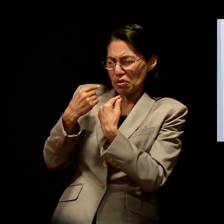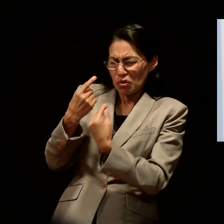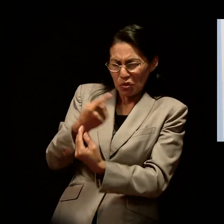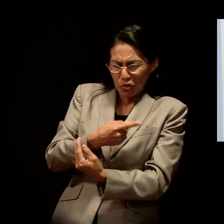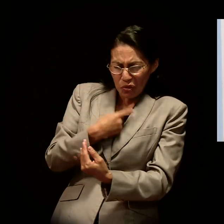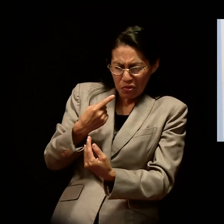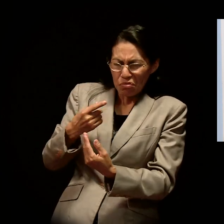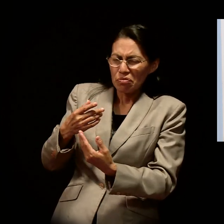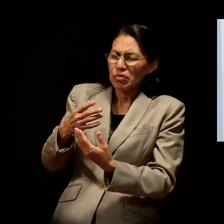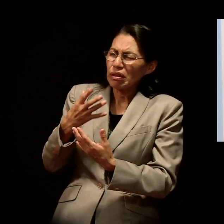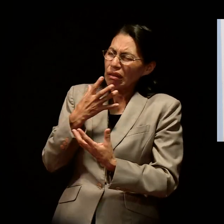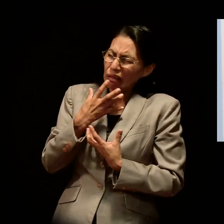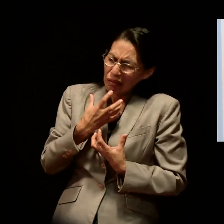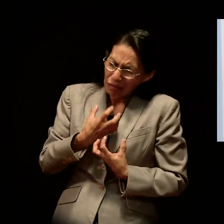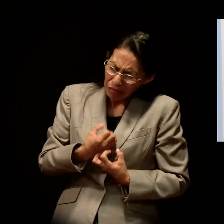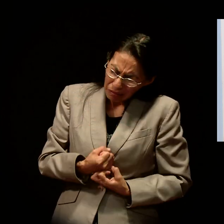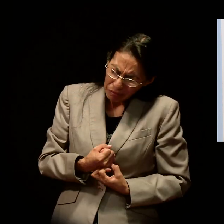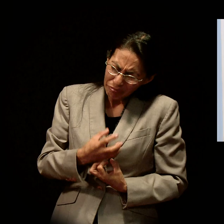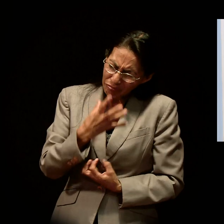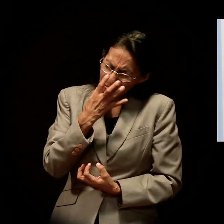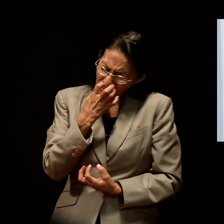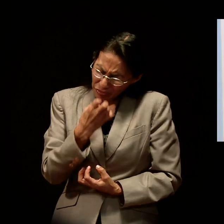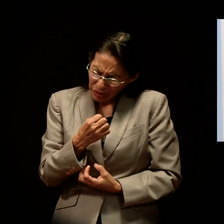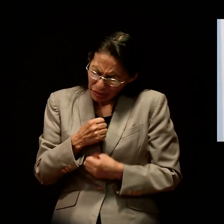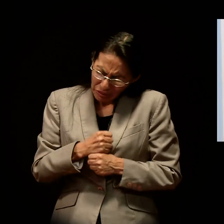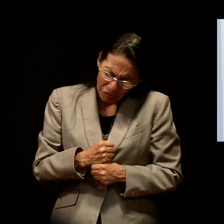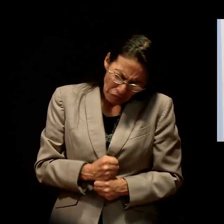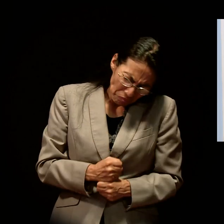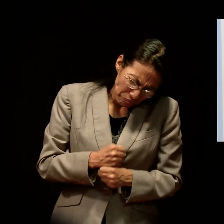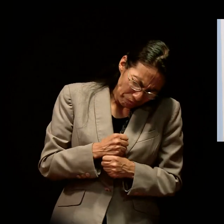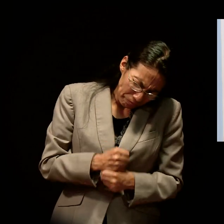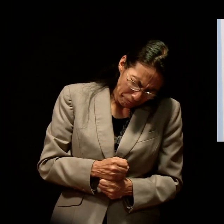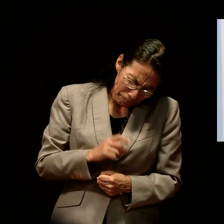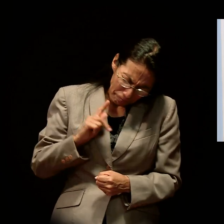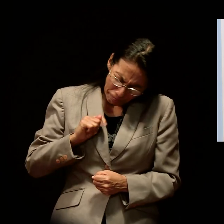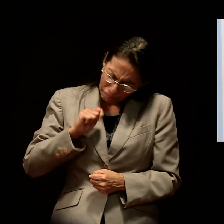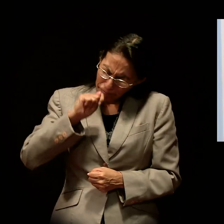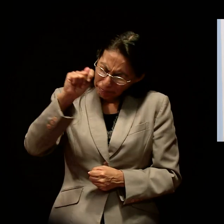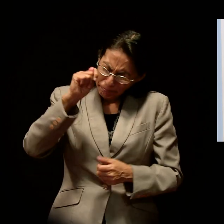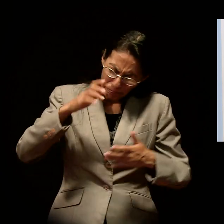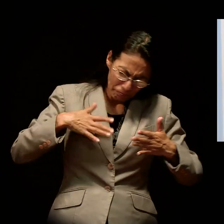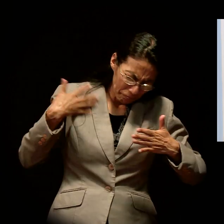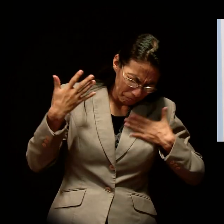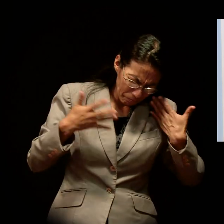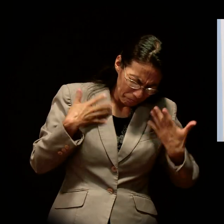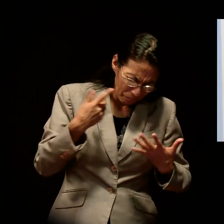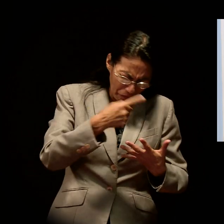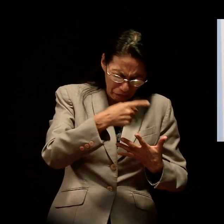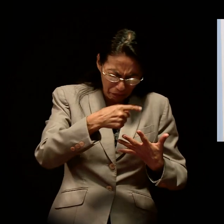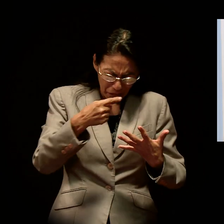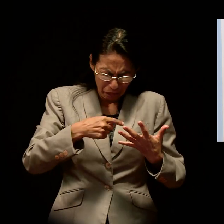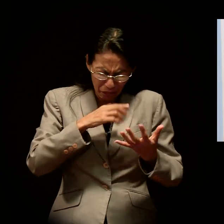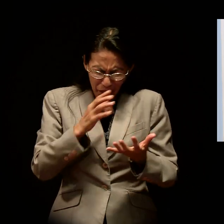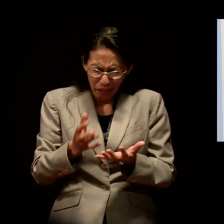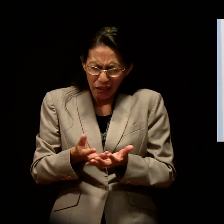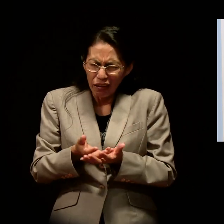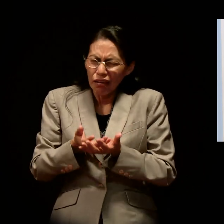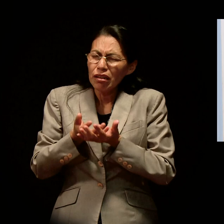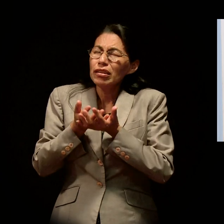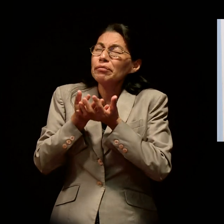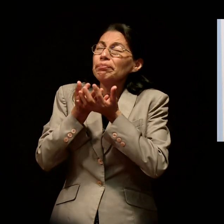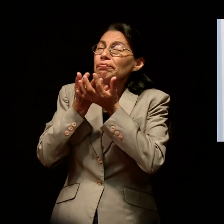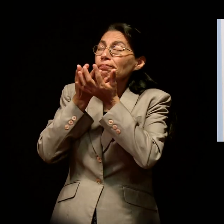enséñanos a orar para poder confiar en nuestras penas nuestras tristezas nuestros